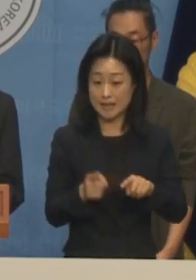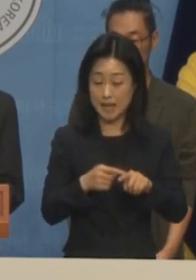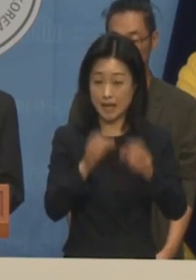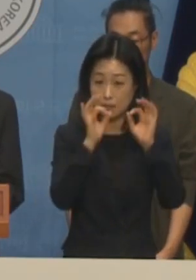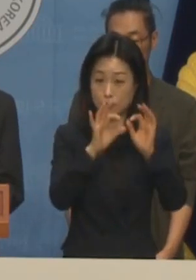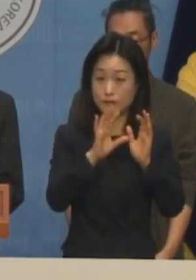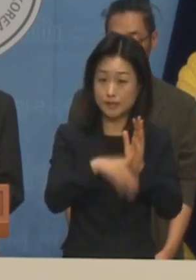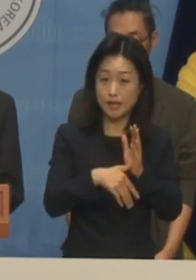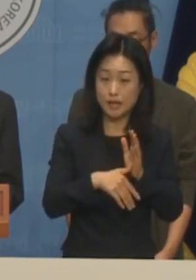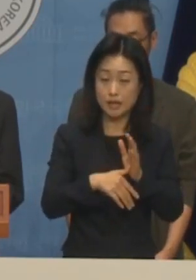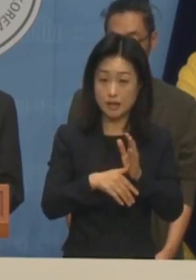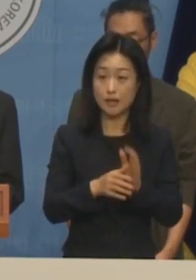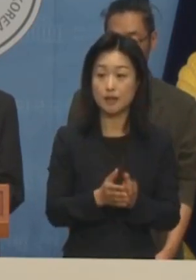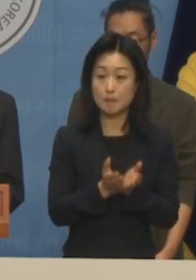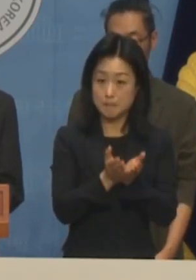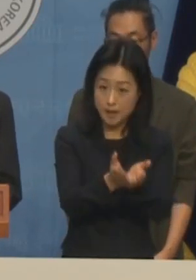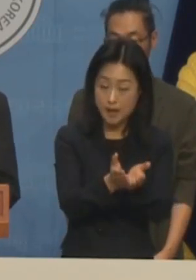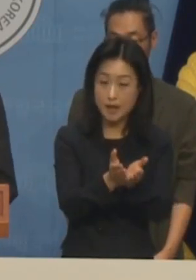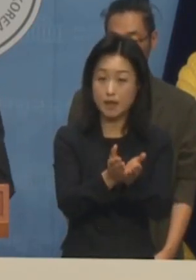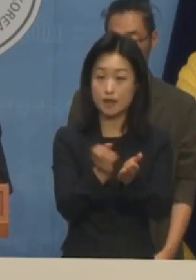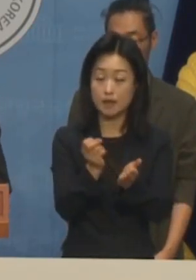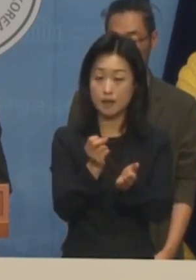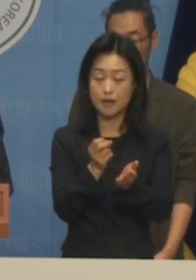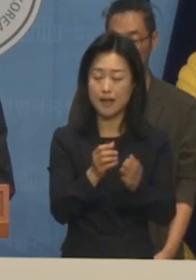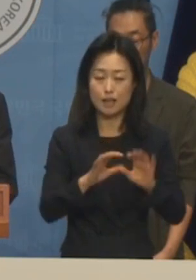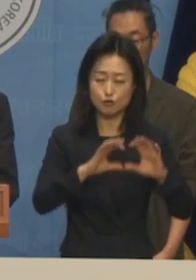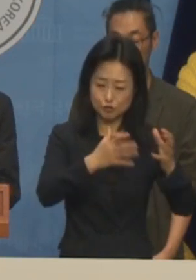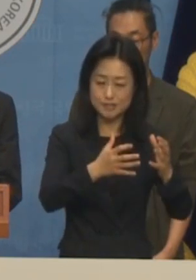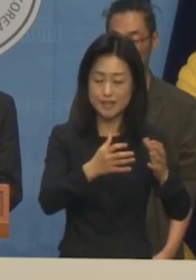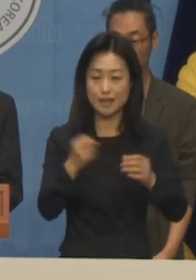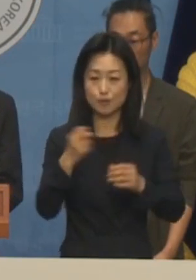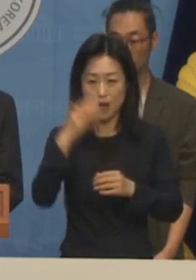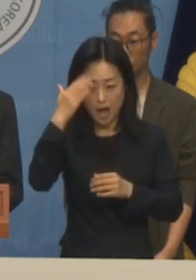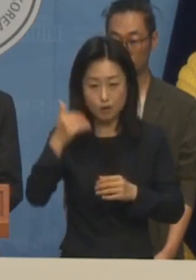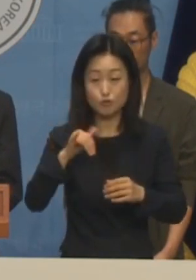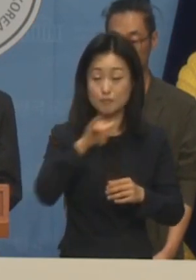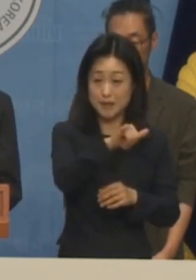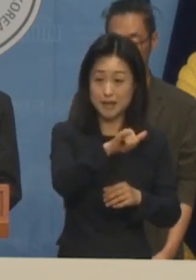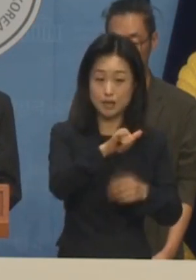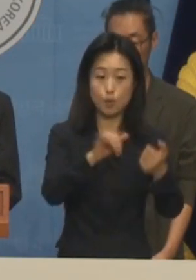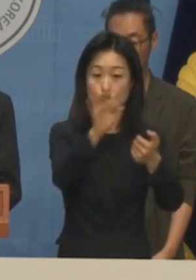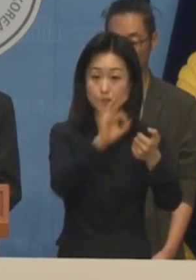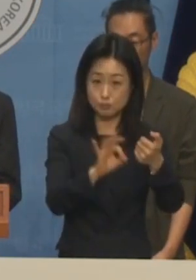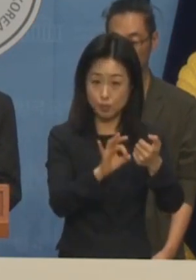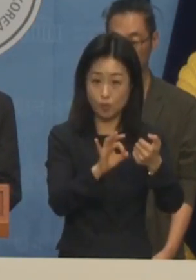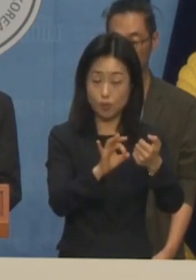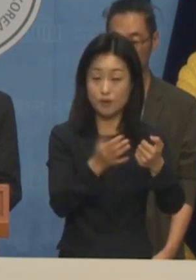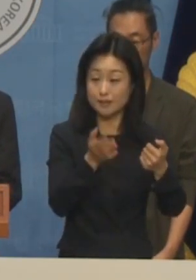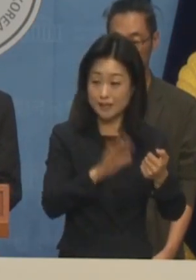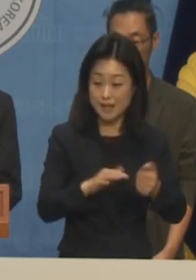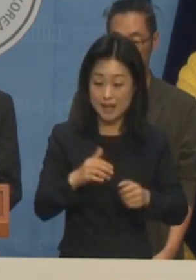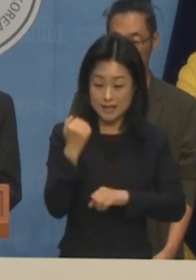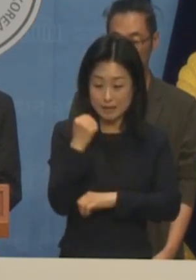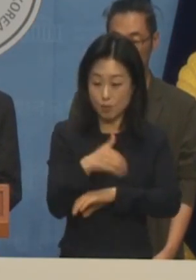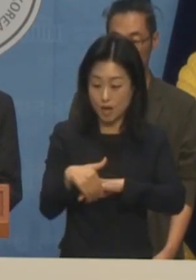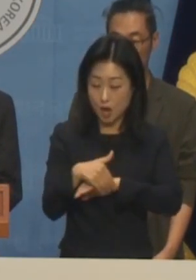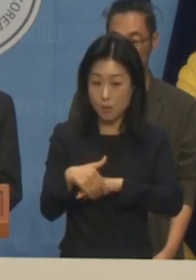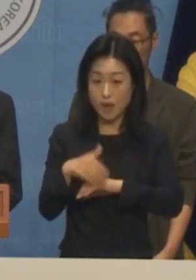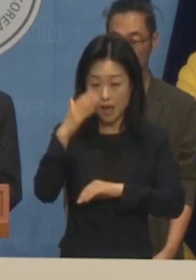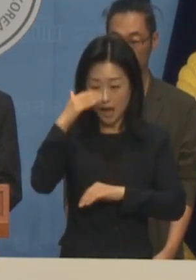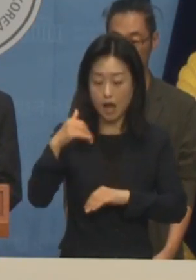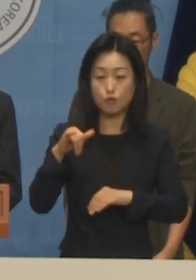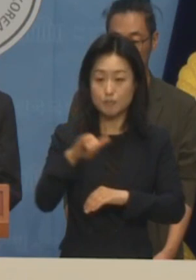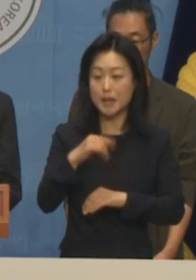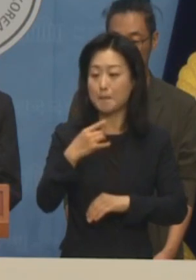당시에는 국제선 전부와 국내선 50%를 제2공항에 배정하기로 되어 있었지만 기본계획에서는 국내선